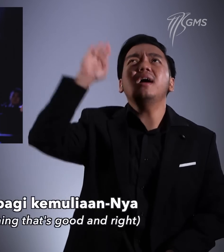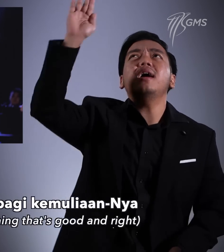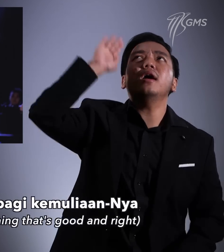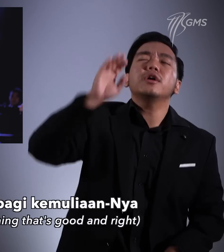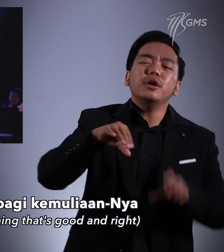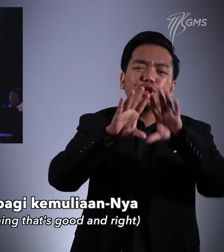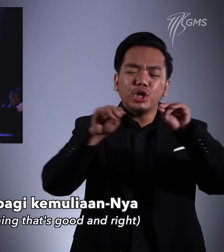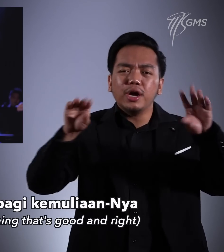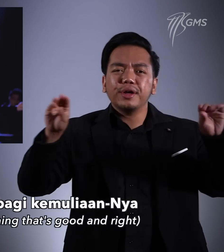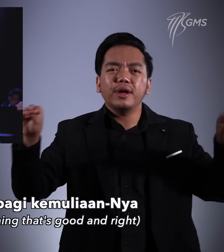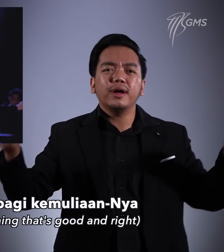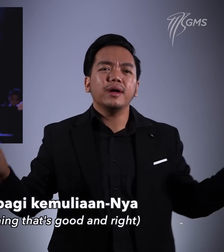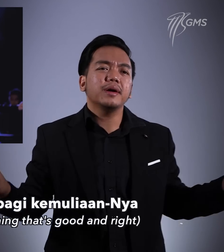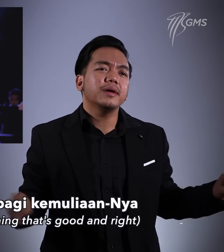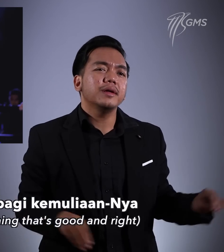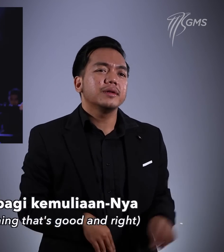Dia